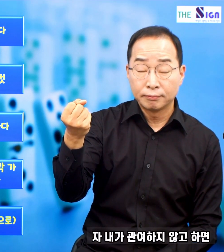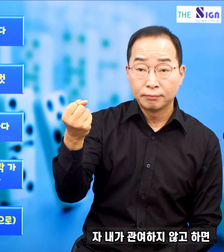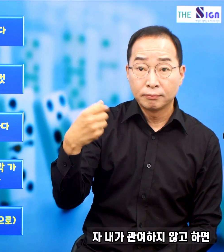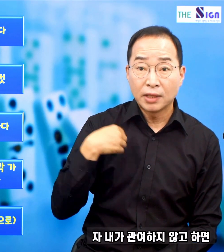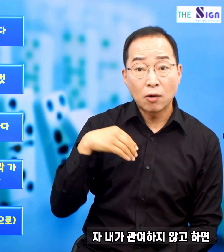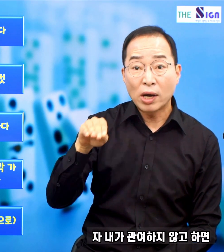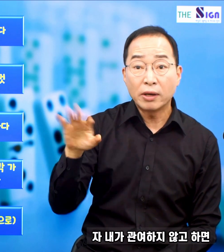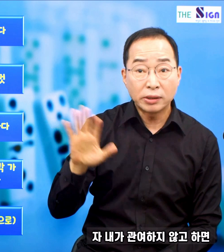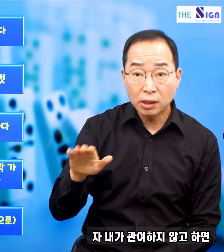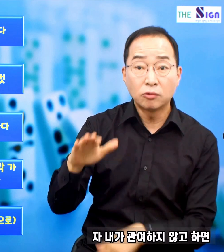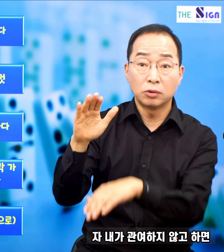내가 관여하지 않고